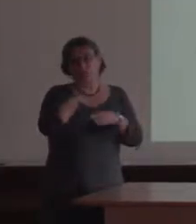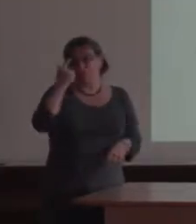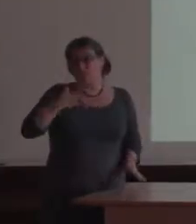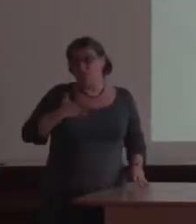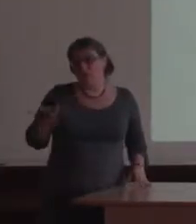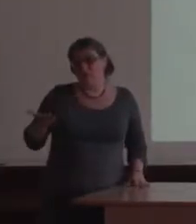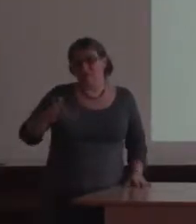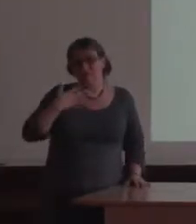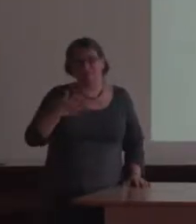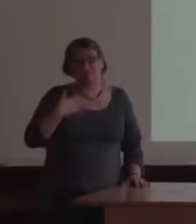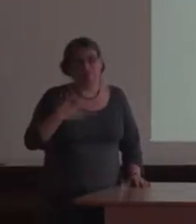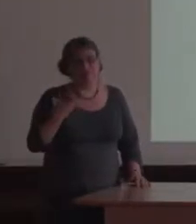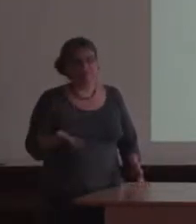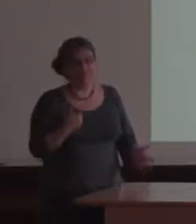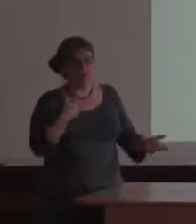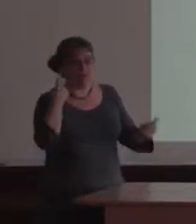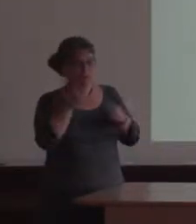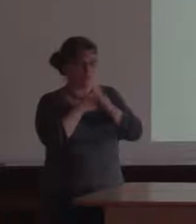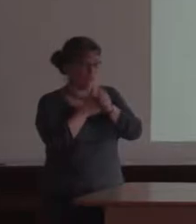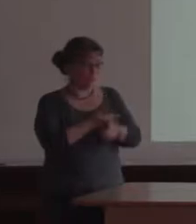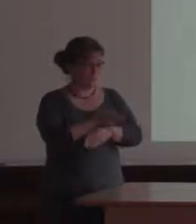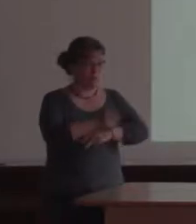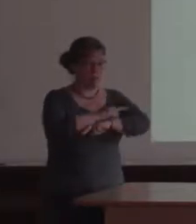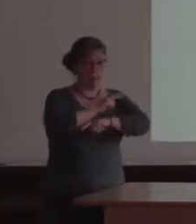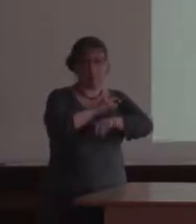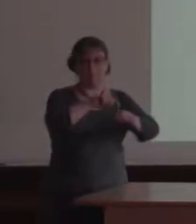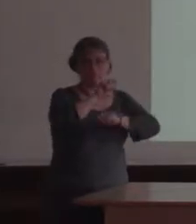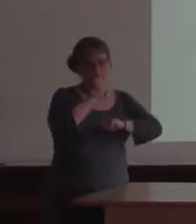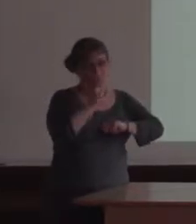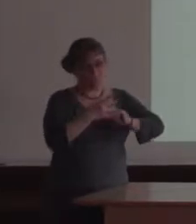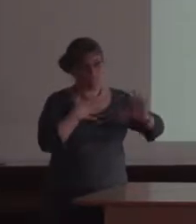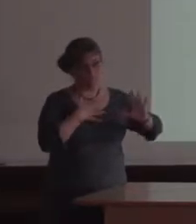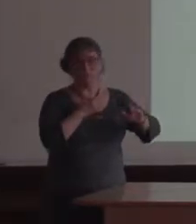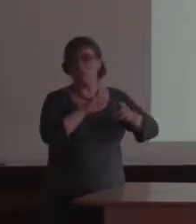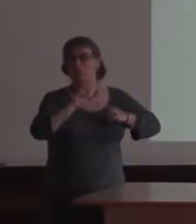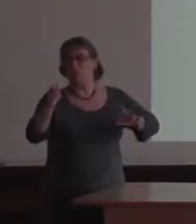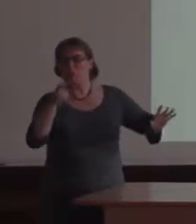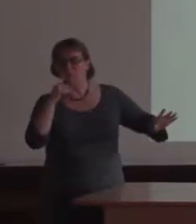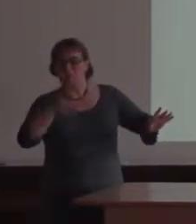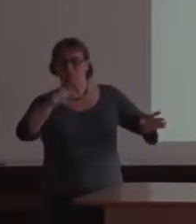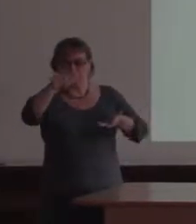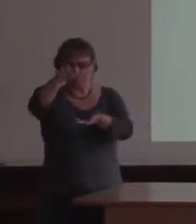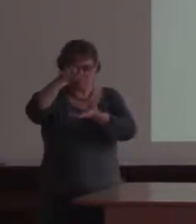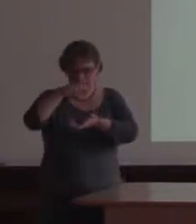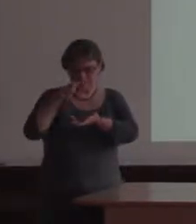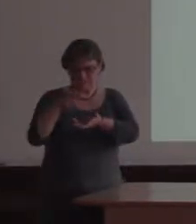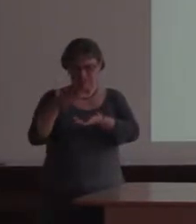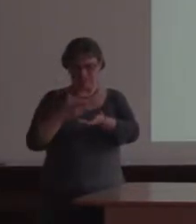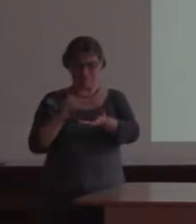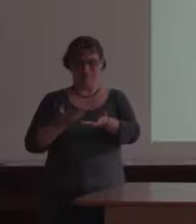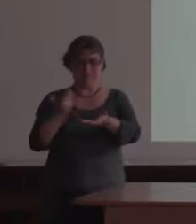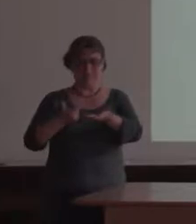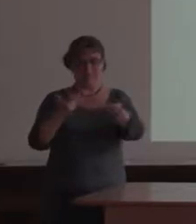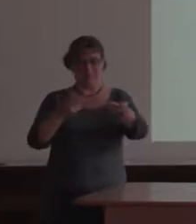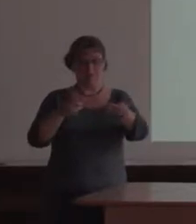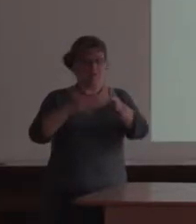à écrire ces tests avec le module unit test classique, où on hérite d'une classe test case, et où, au final, il y a beaucoup de